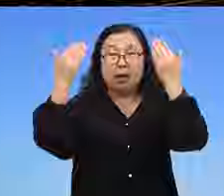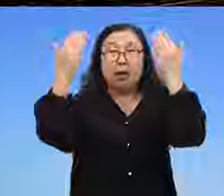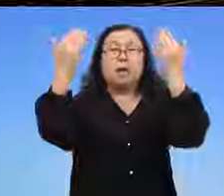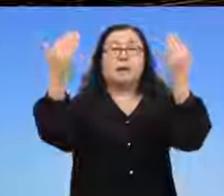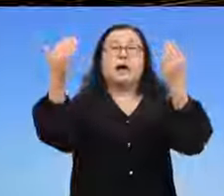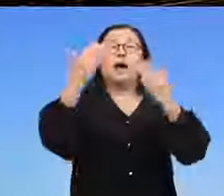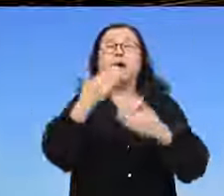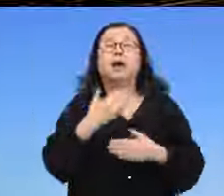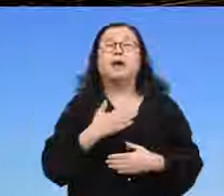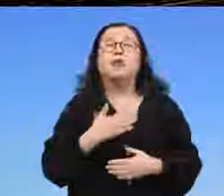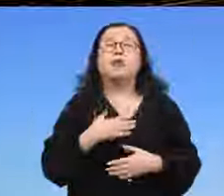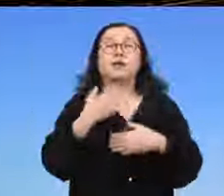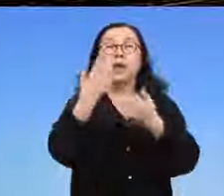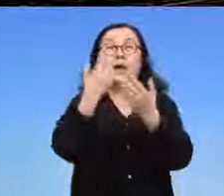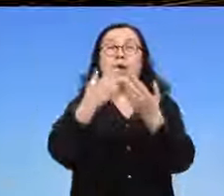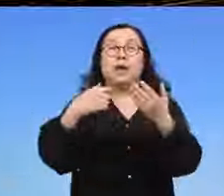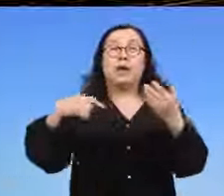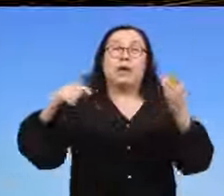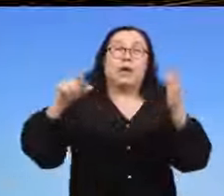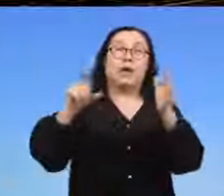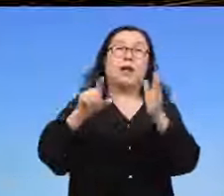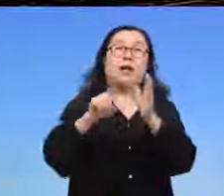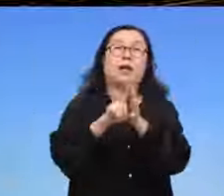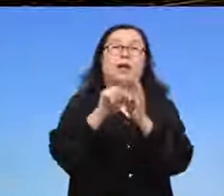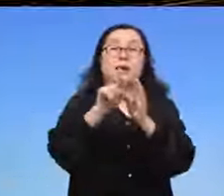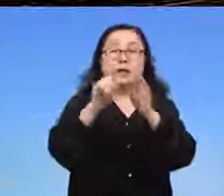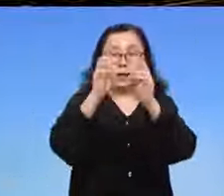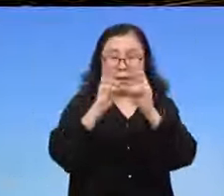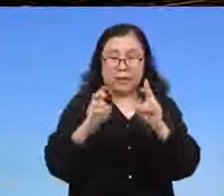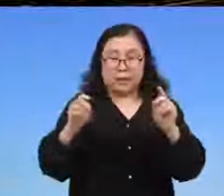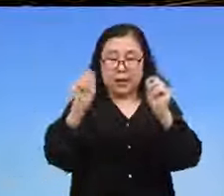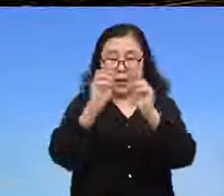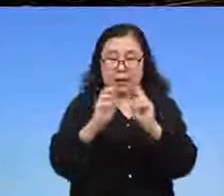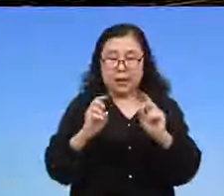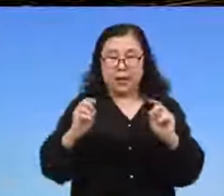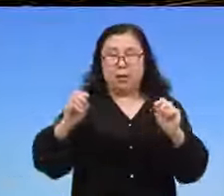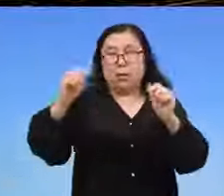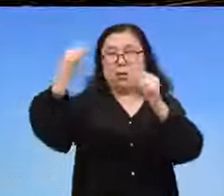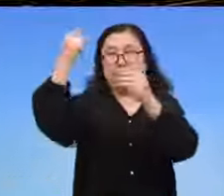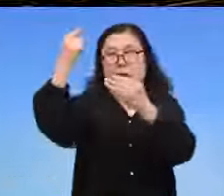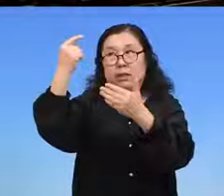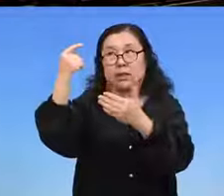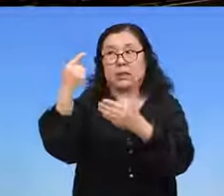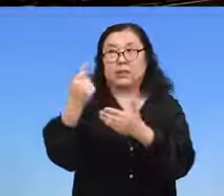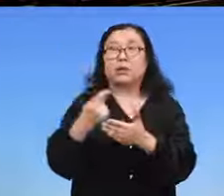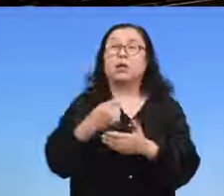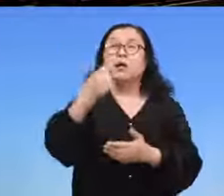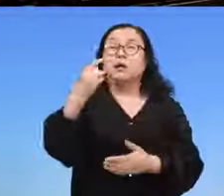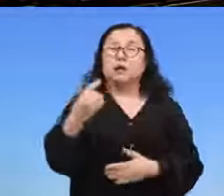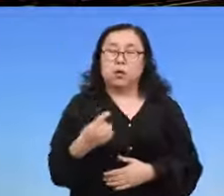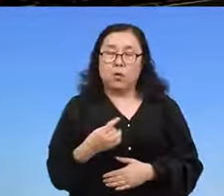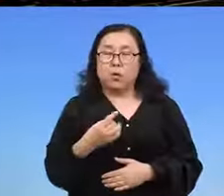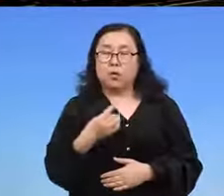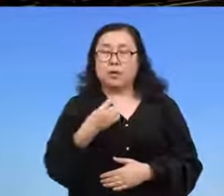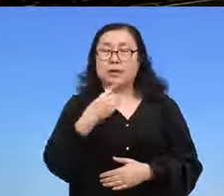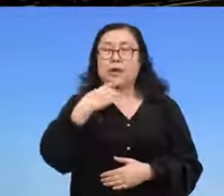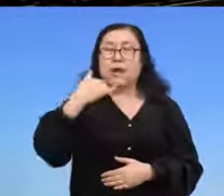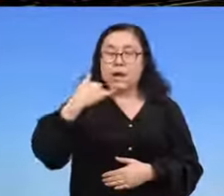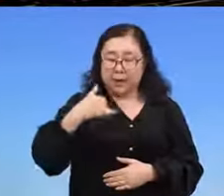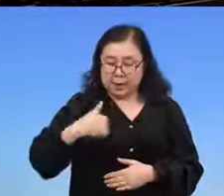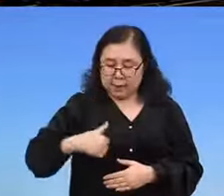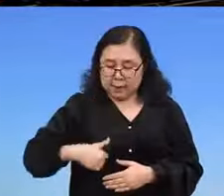날 위해 이 땅에 오신 독생자 예수, 이 땅에 오신